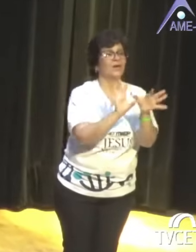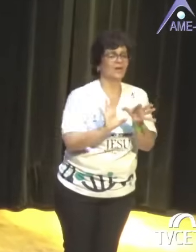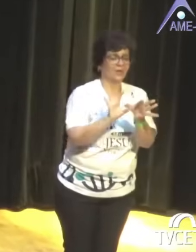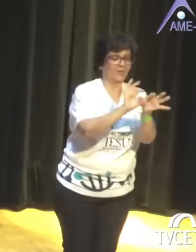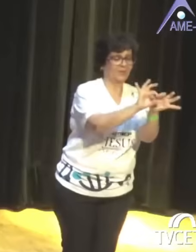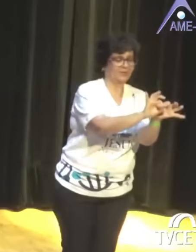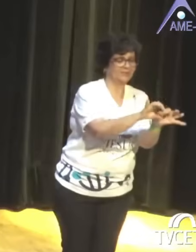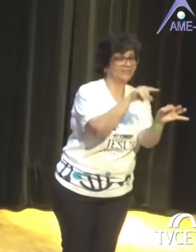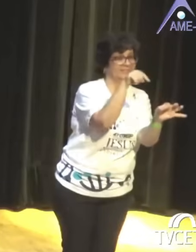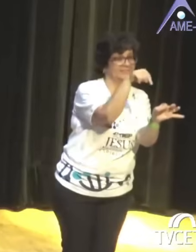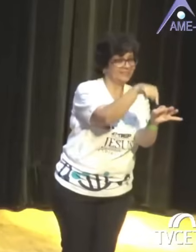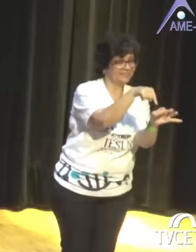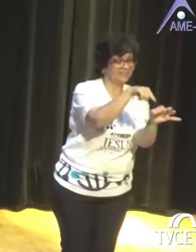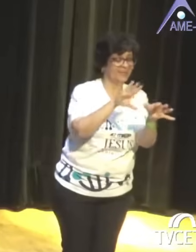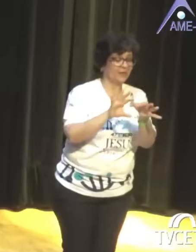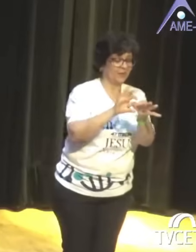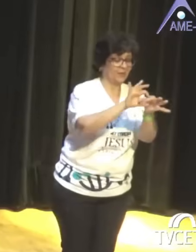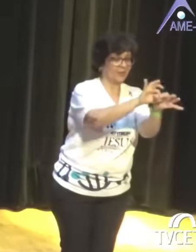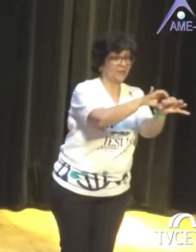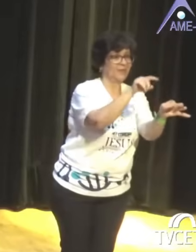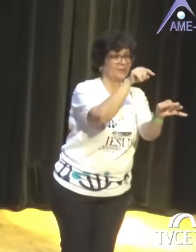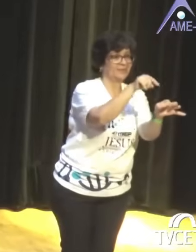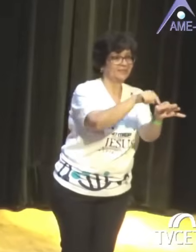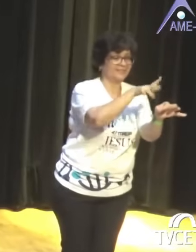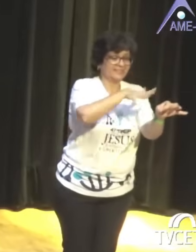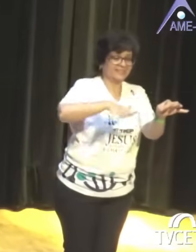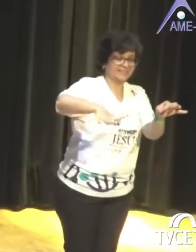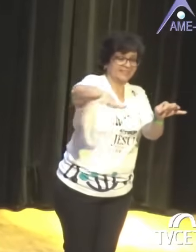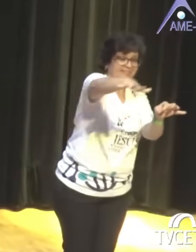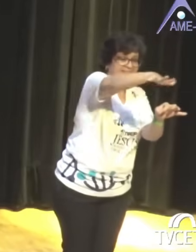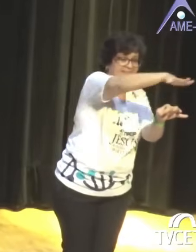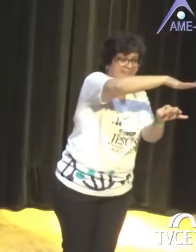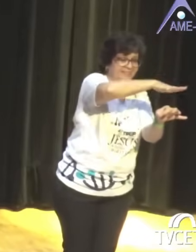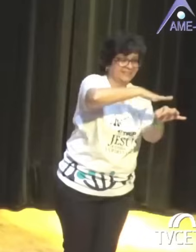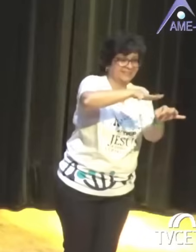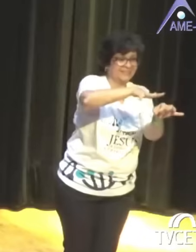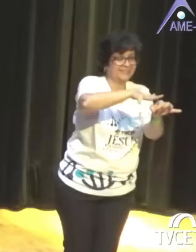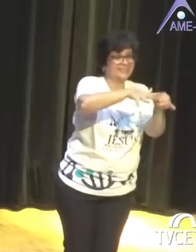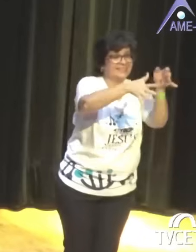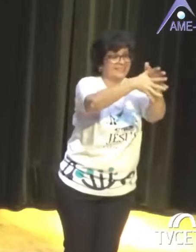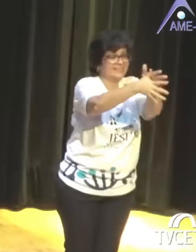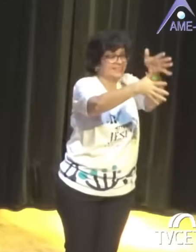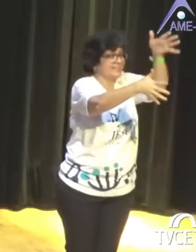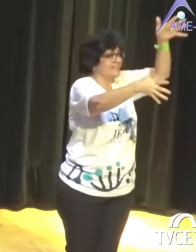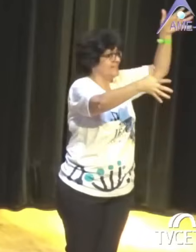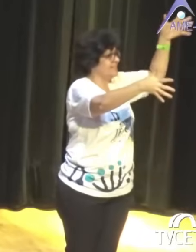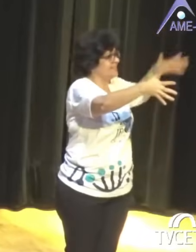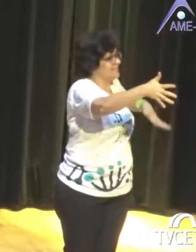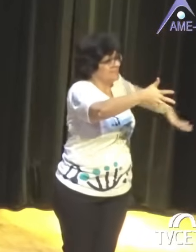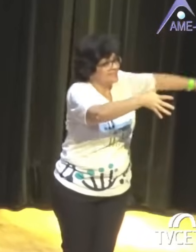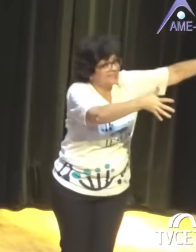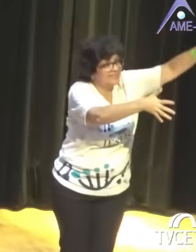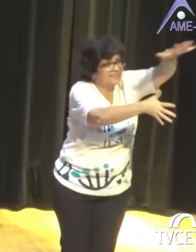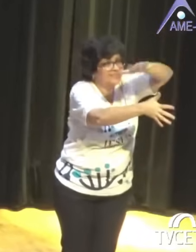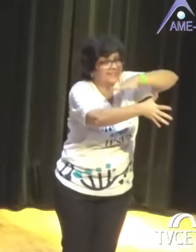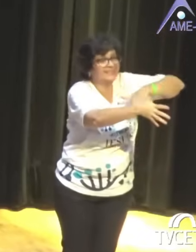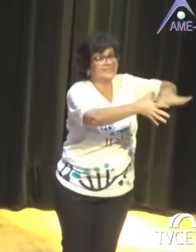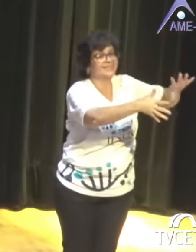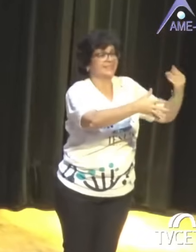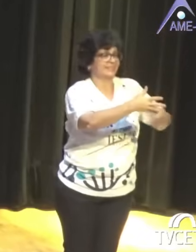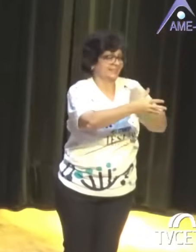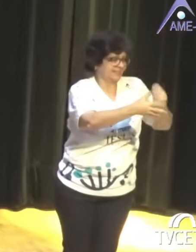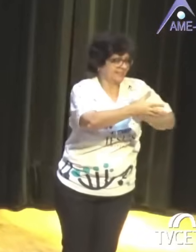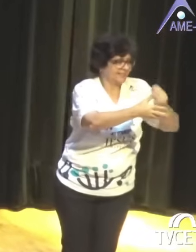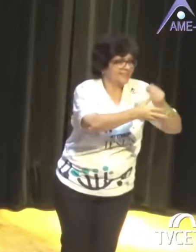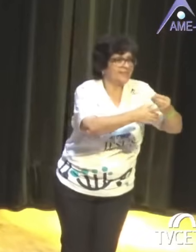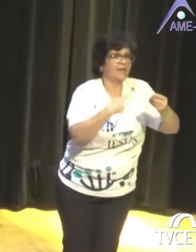contexto no contexto de um espaço infinitamente habitado no contexto de